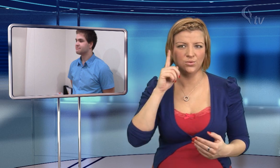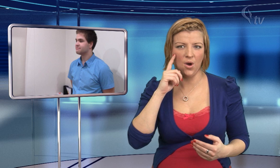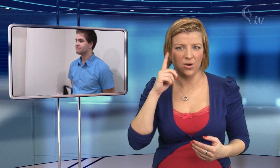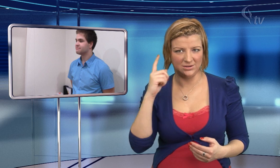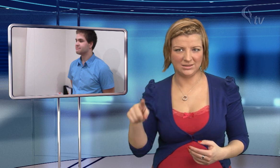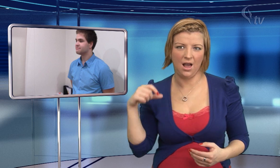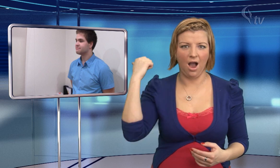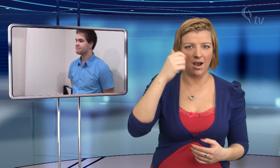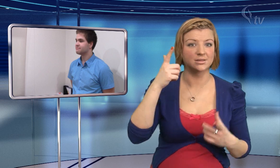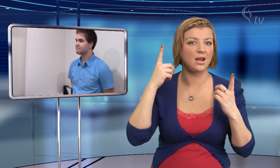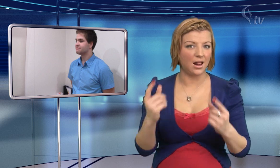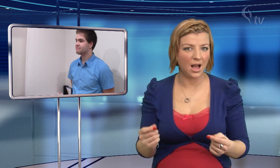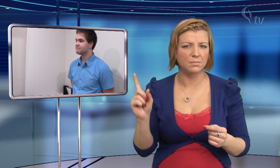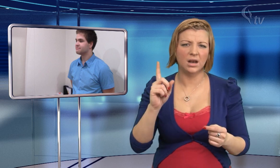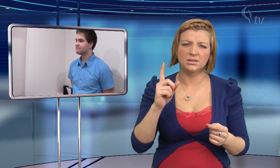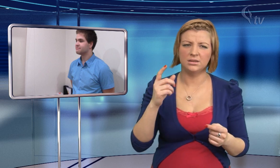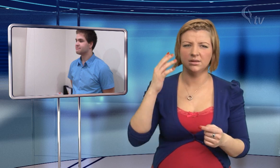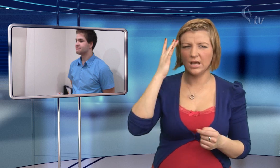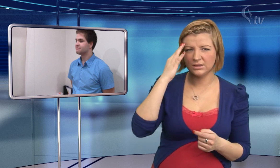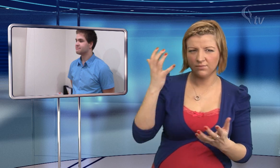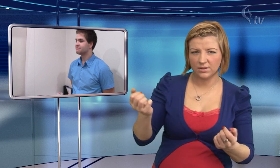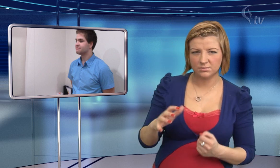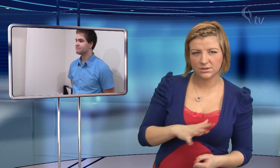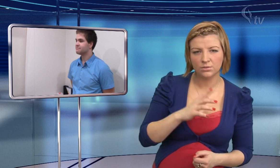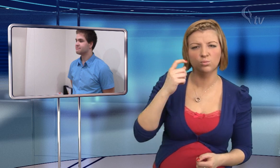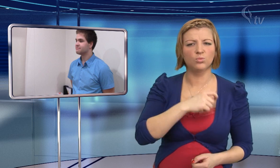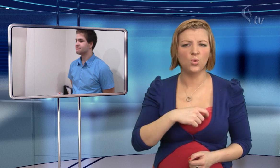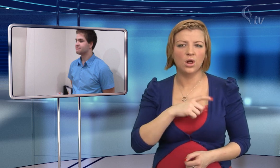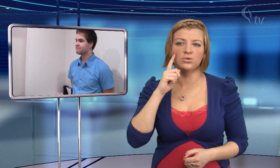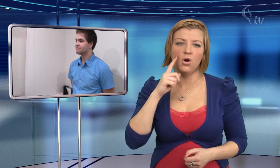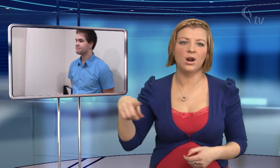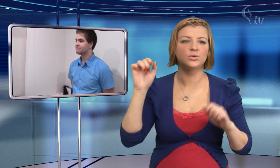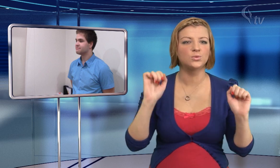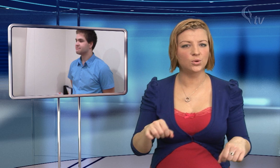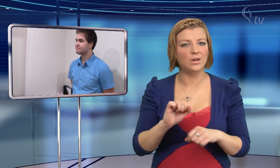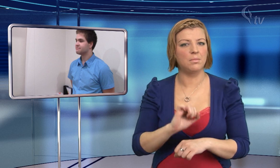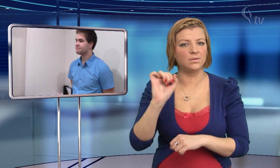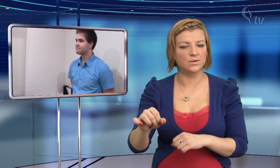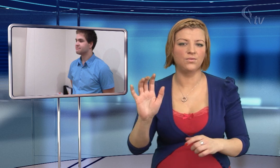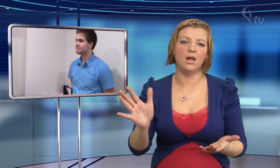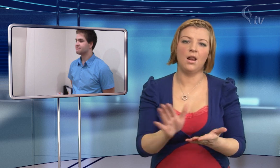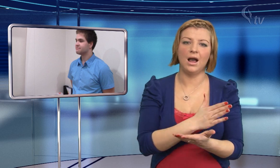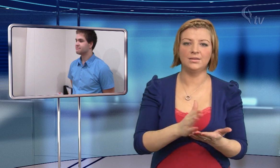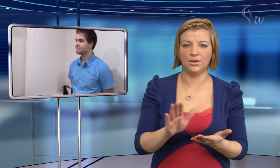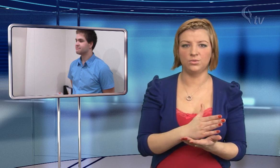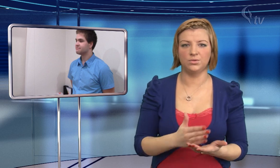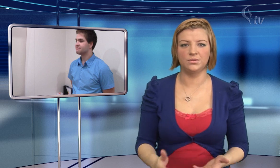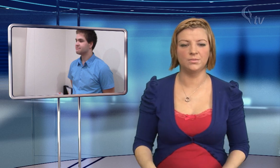läks, missugused olid ettevõtmised ja mured ja mida on noored suutnud läbi viia ja missuguseid probleeme nad on